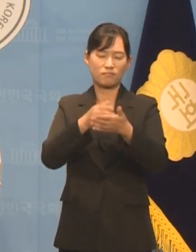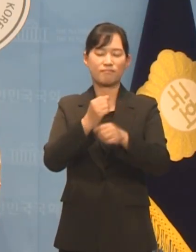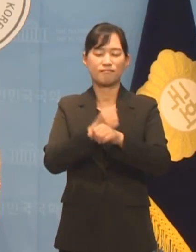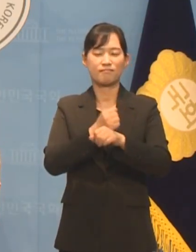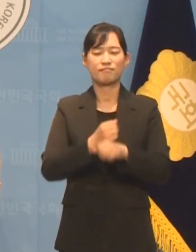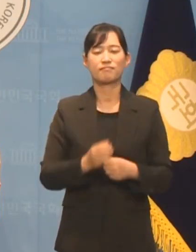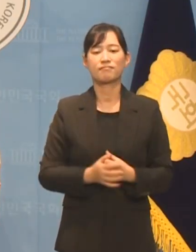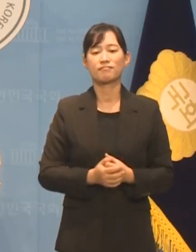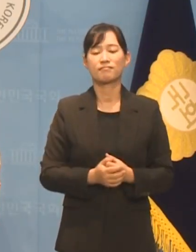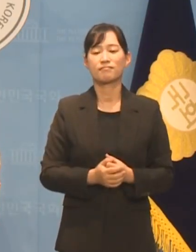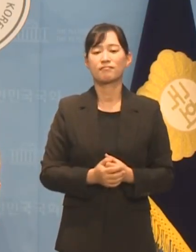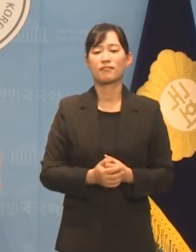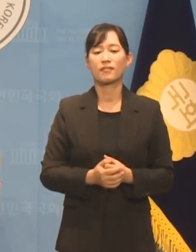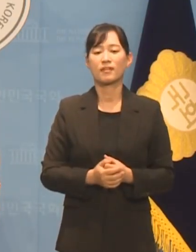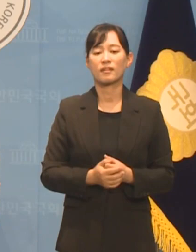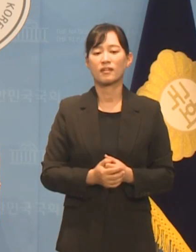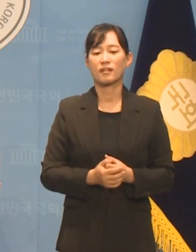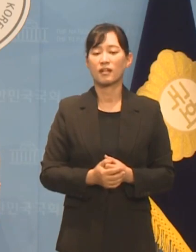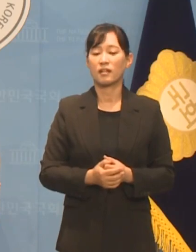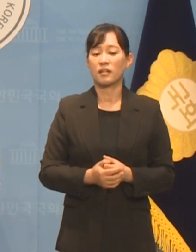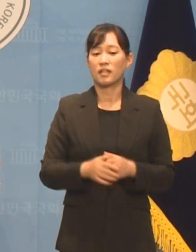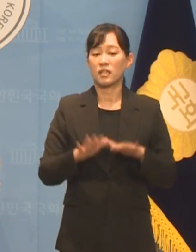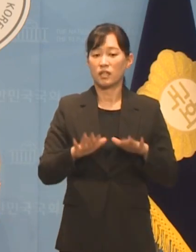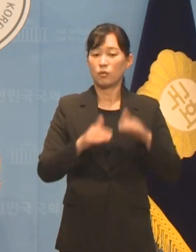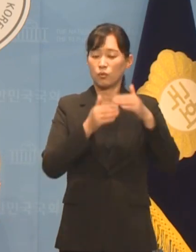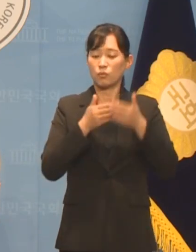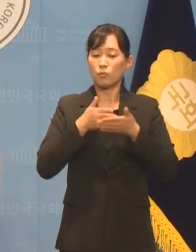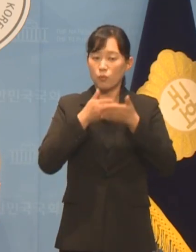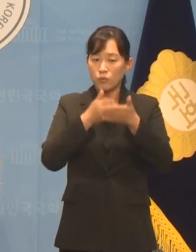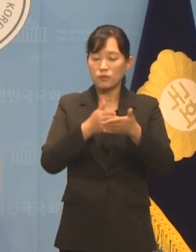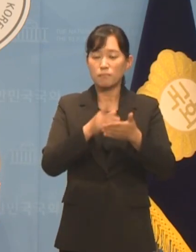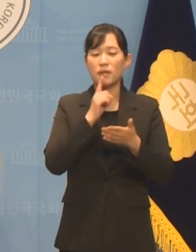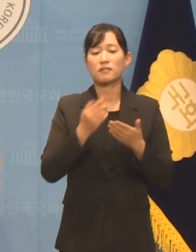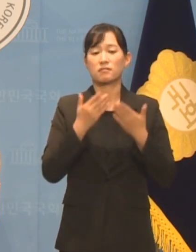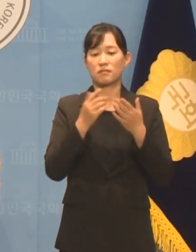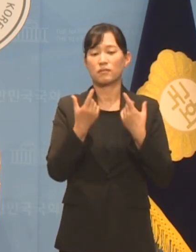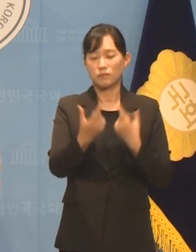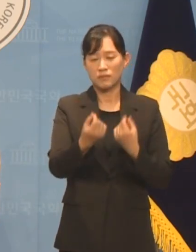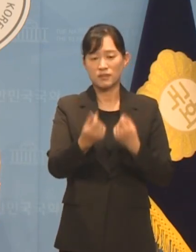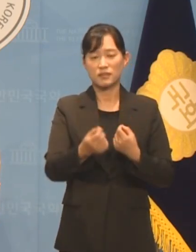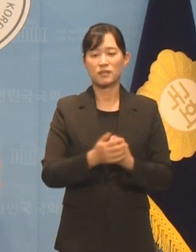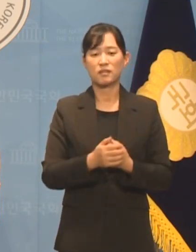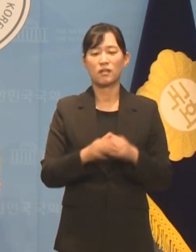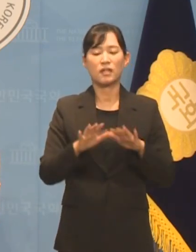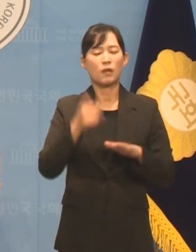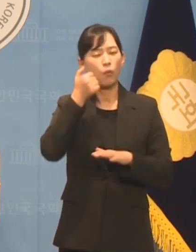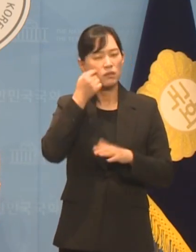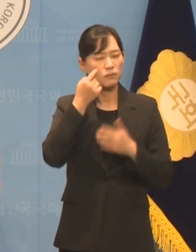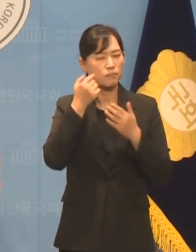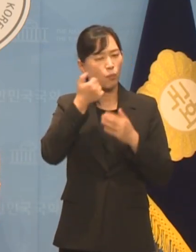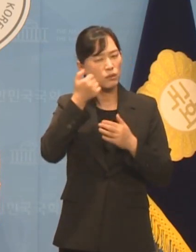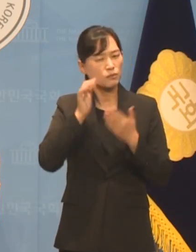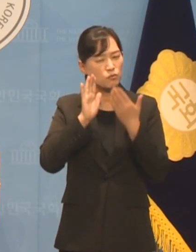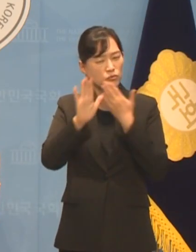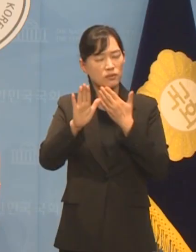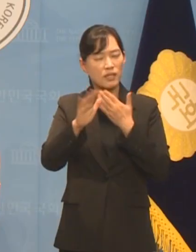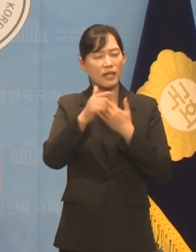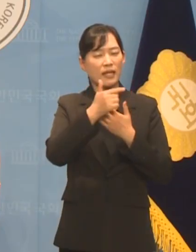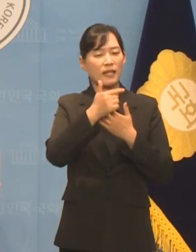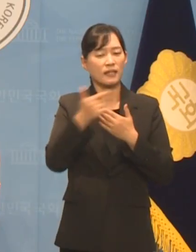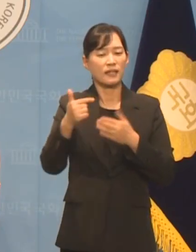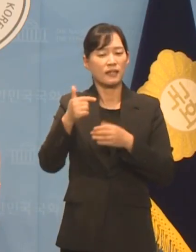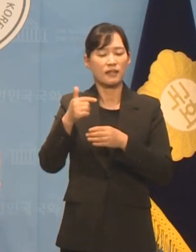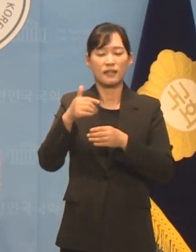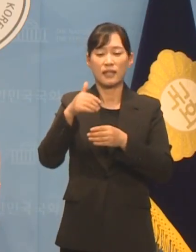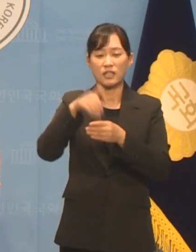합니다. 상기 요구는 말씀드린 대로 현재 50일 앞으로 다가온 대선을